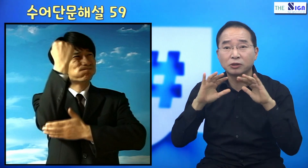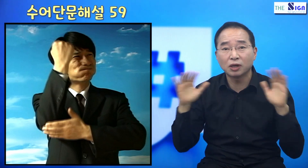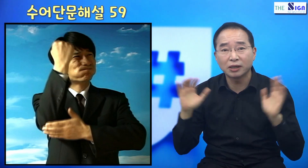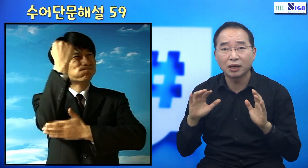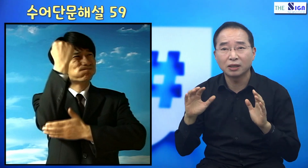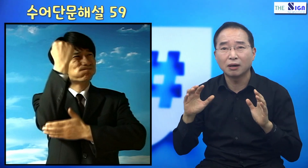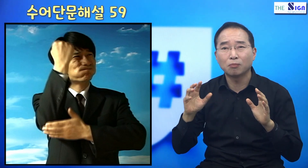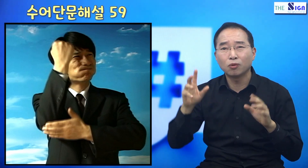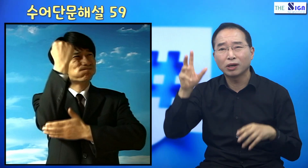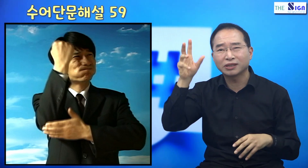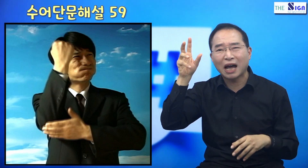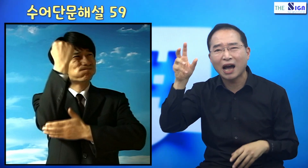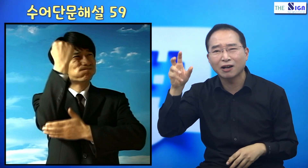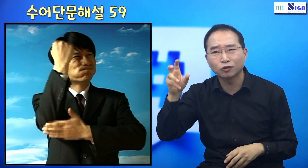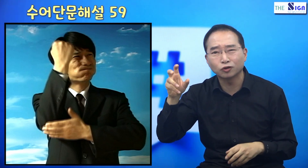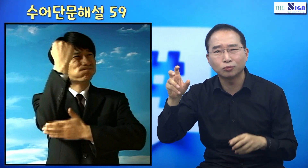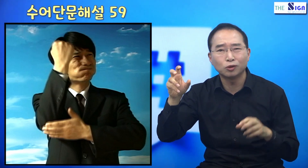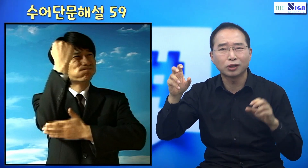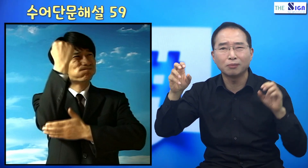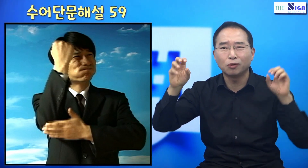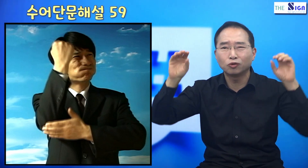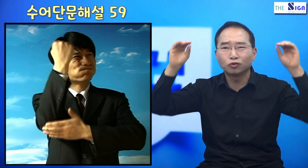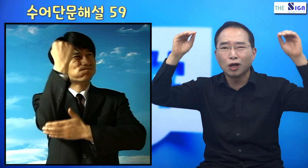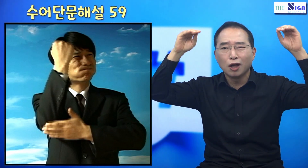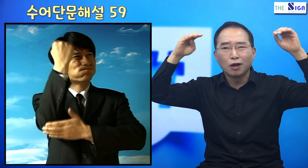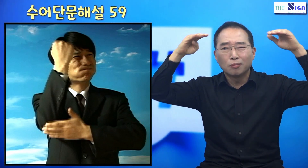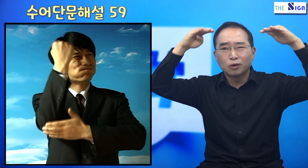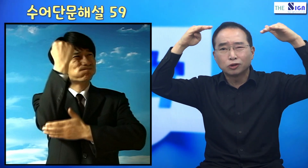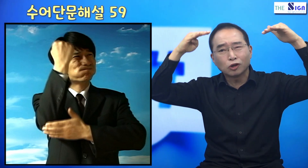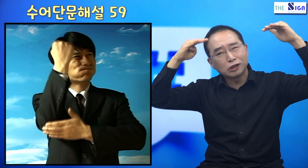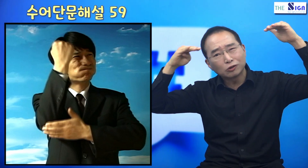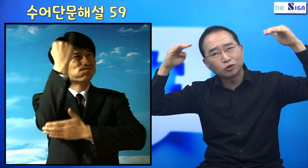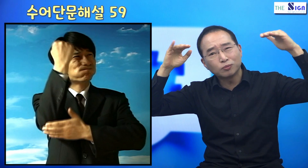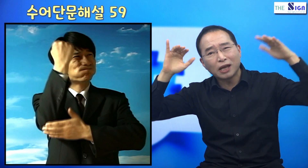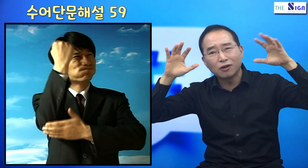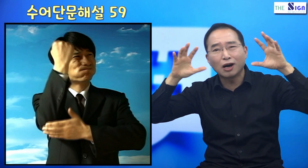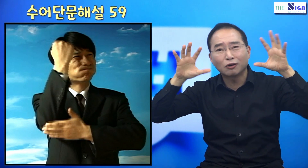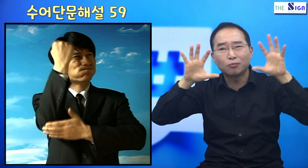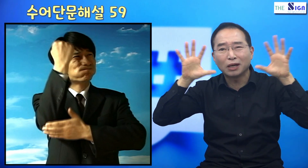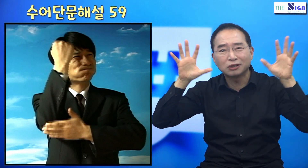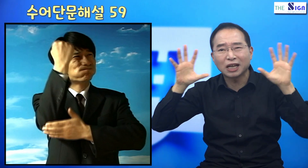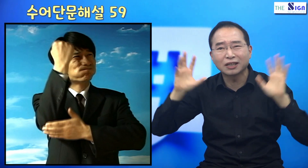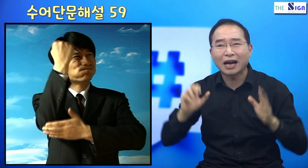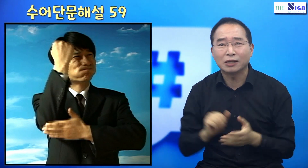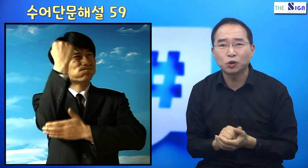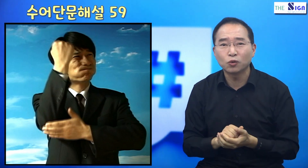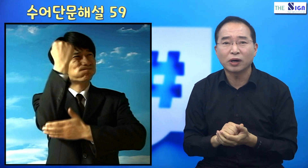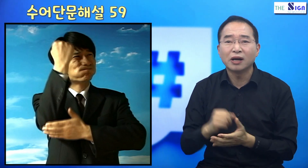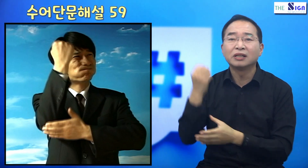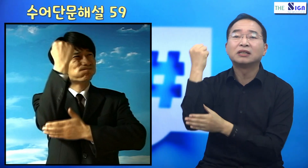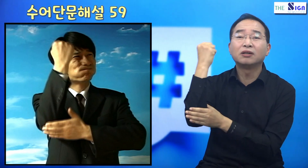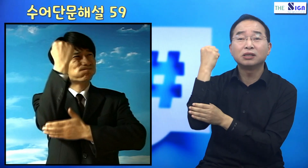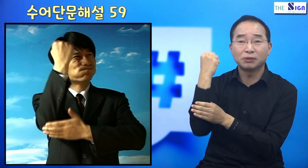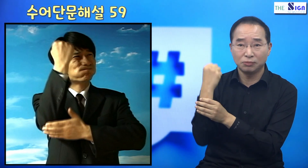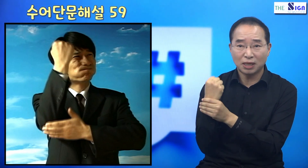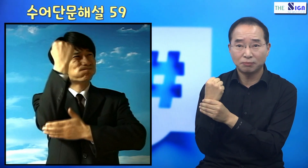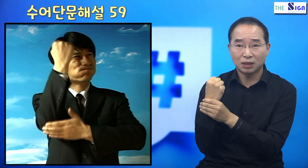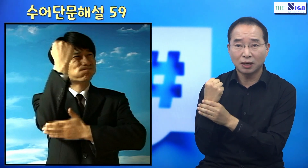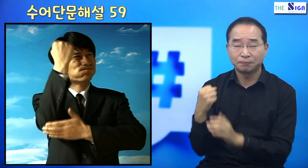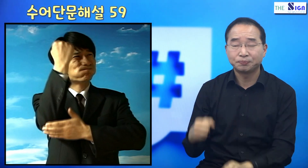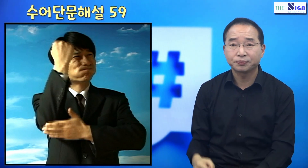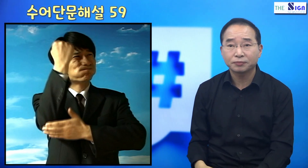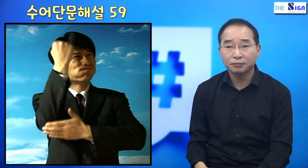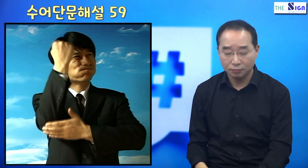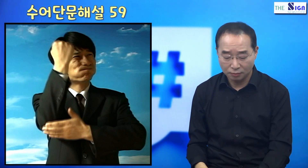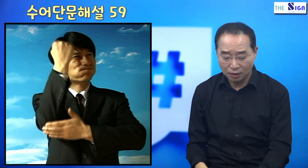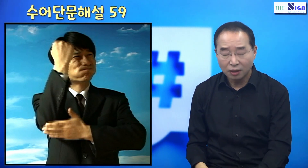집이 멀쩡한 게 아니라 뭔가 사갖고 뭐 이렇게 뭐 천장도 좀 내려앉고 막 이게 상태가 안 좋은 거야. 그런 집을